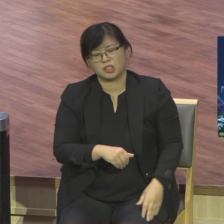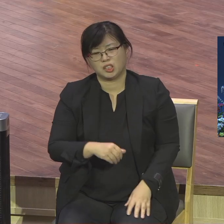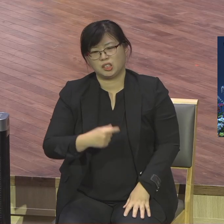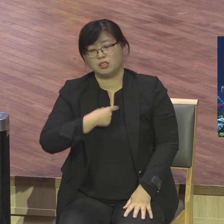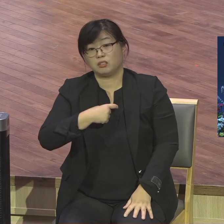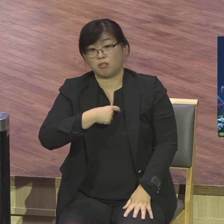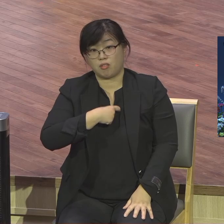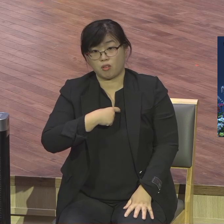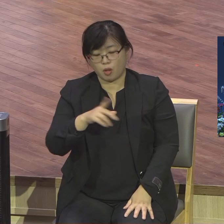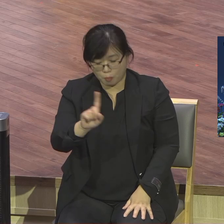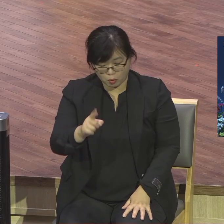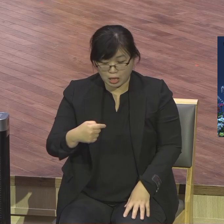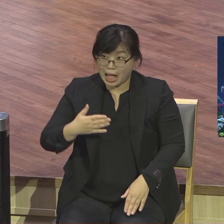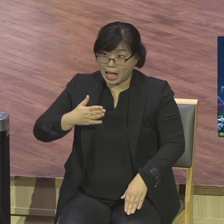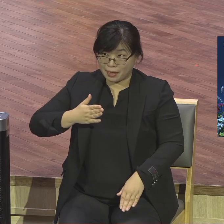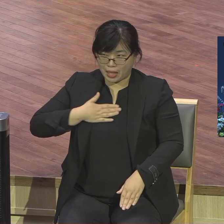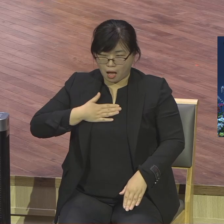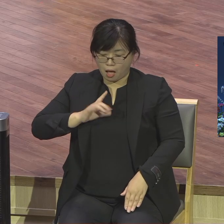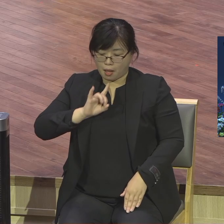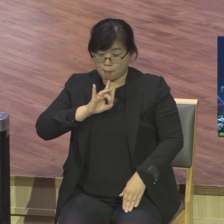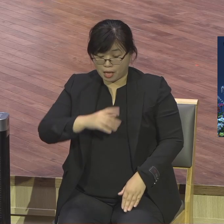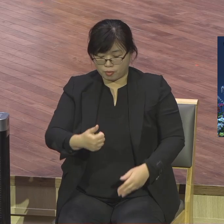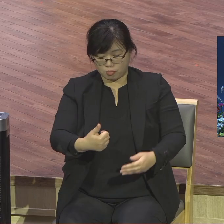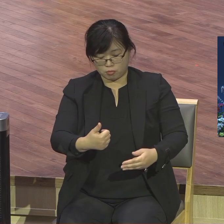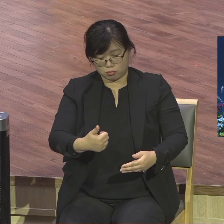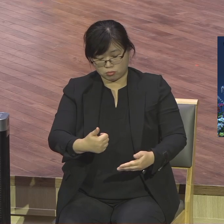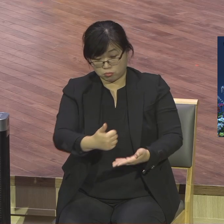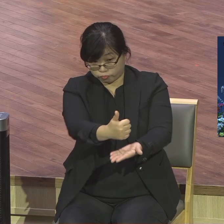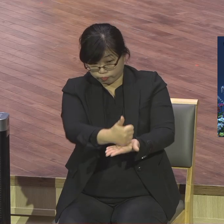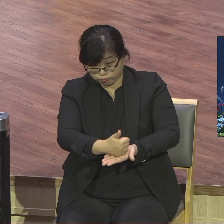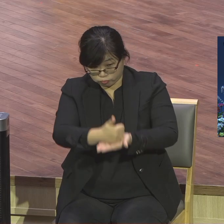불로 심판해간다고 그래요 불로 태워 죽여버리겠다